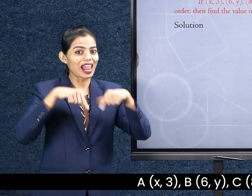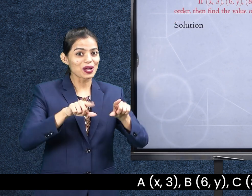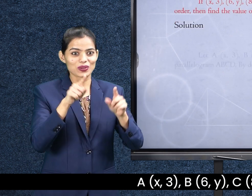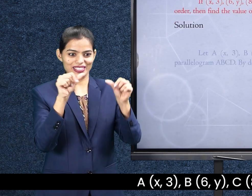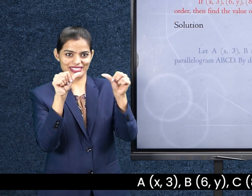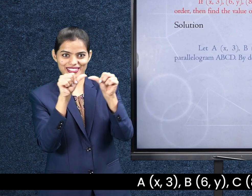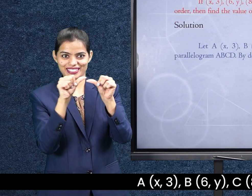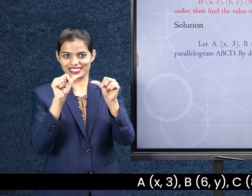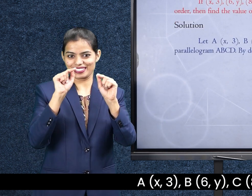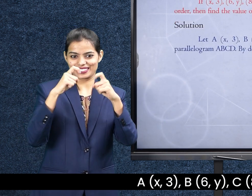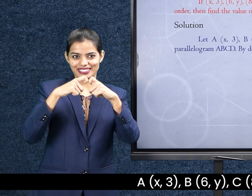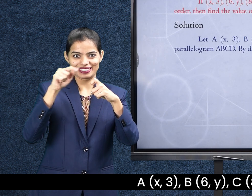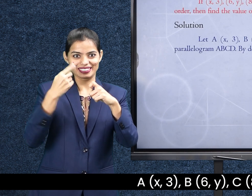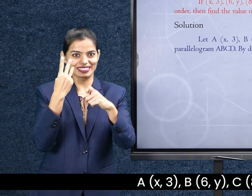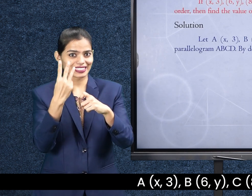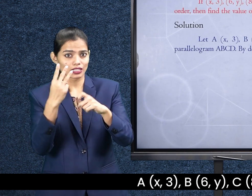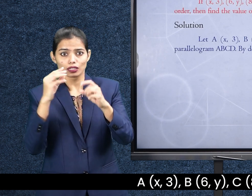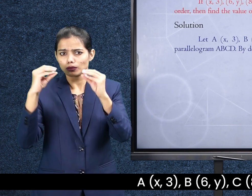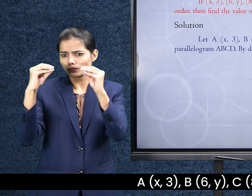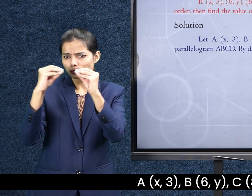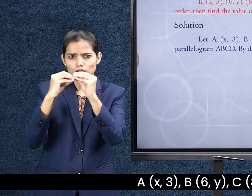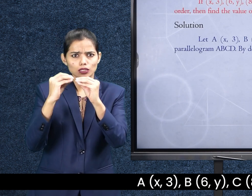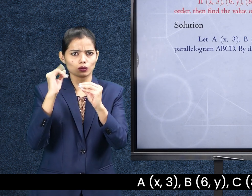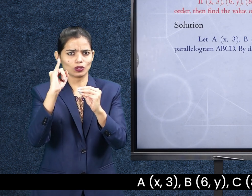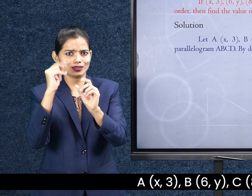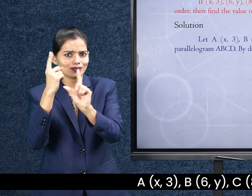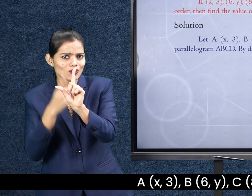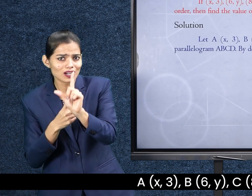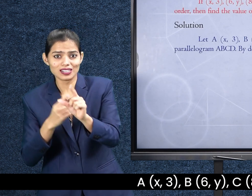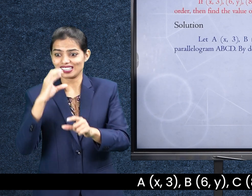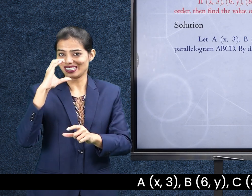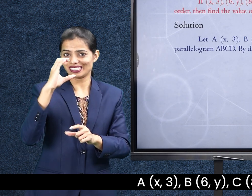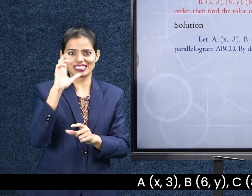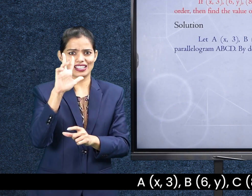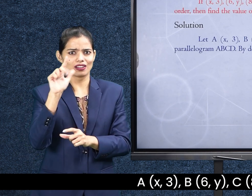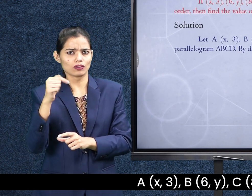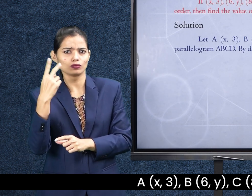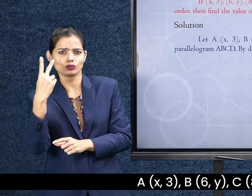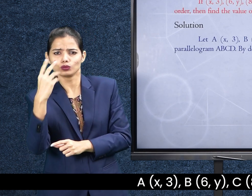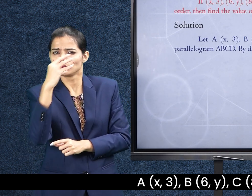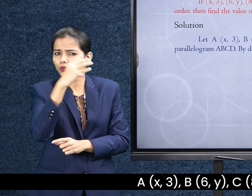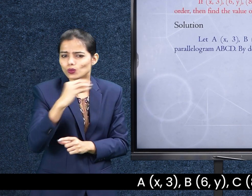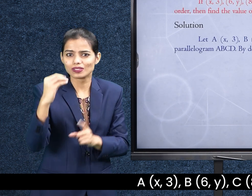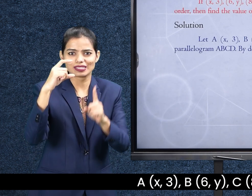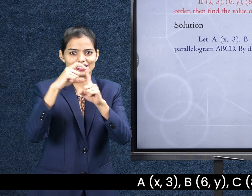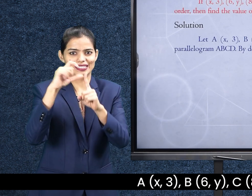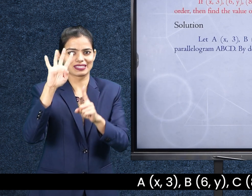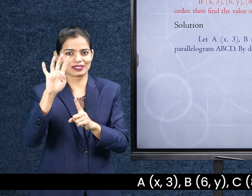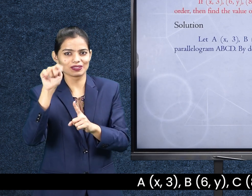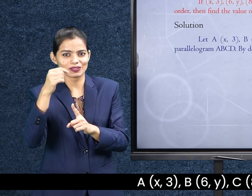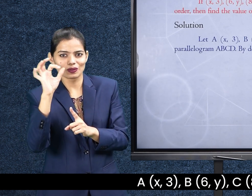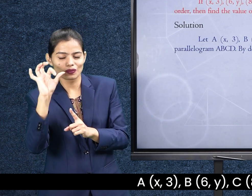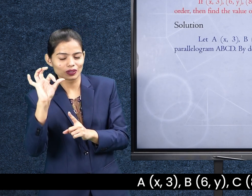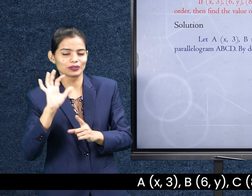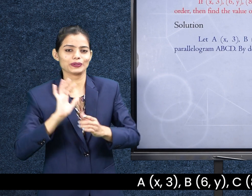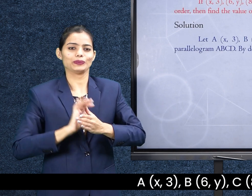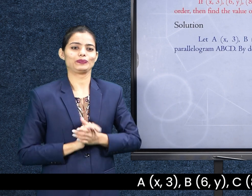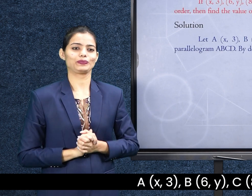x, 3, b ಆಫ್ 6, y, c ಆಫ್ 8, 2 ಮತ್ತು d ಆಫ್ 9,